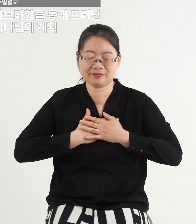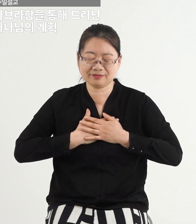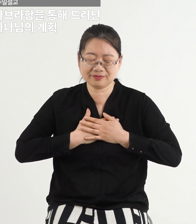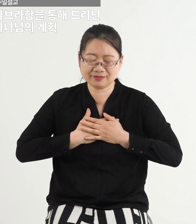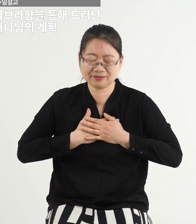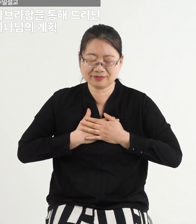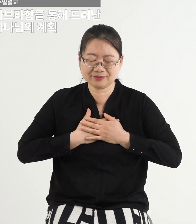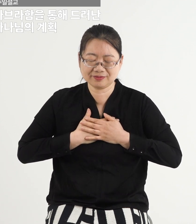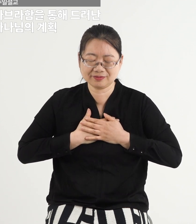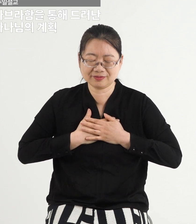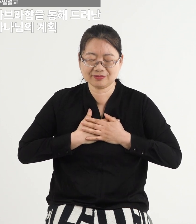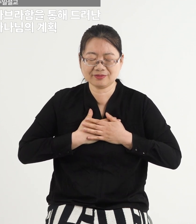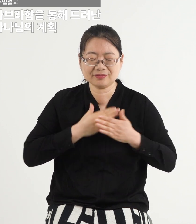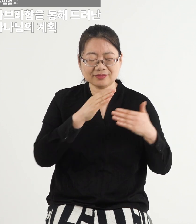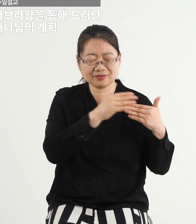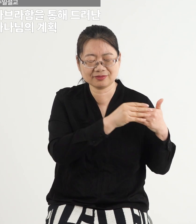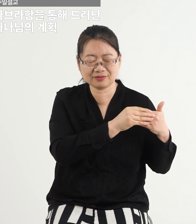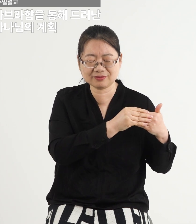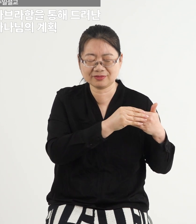주님 나를